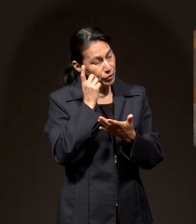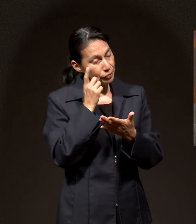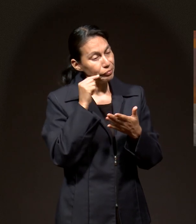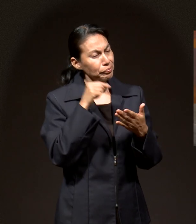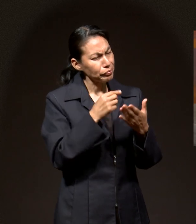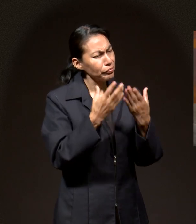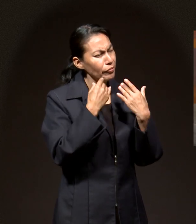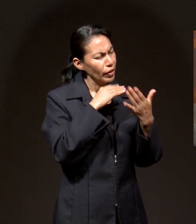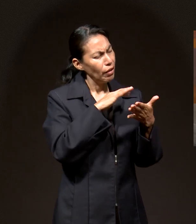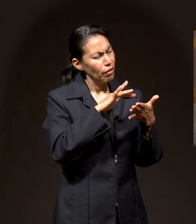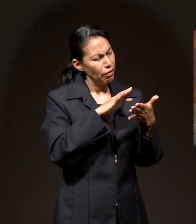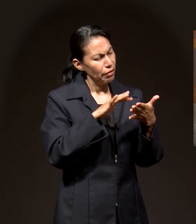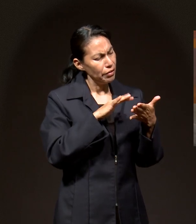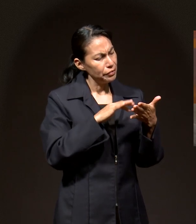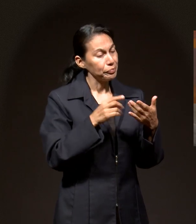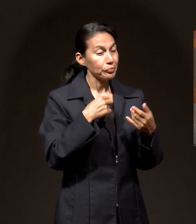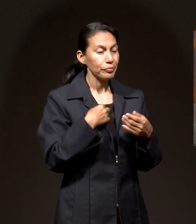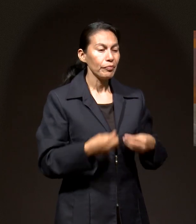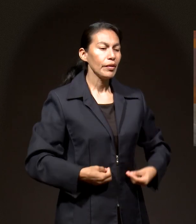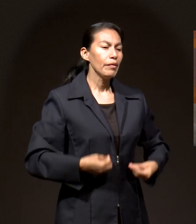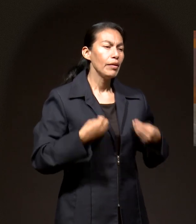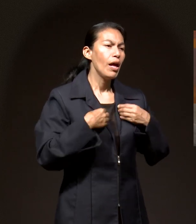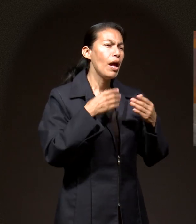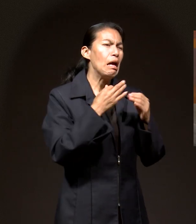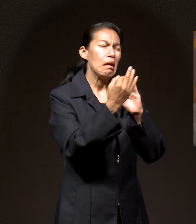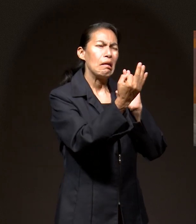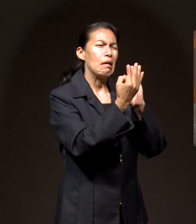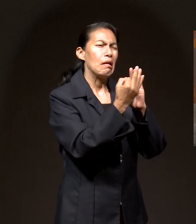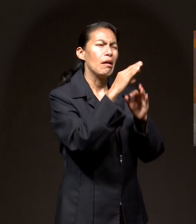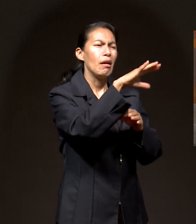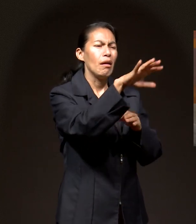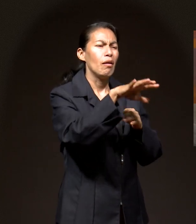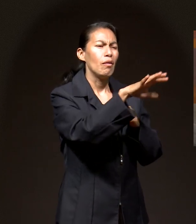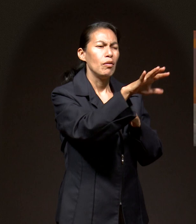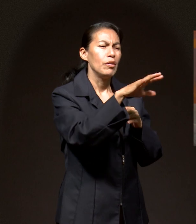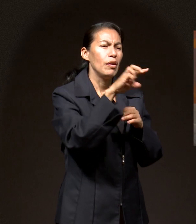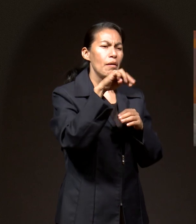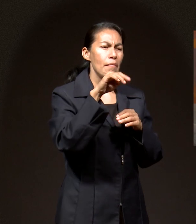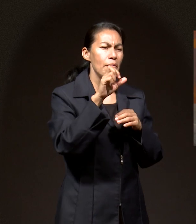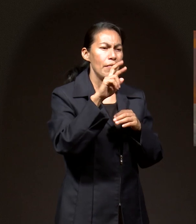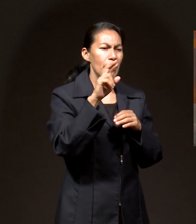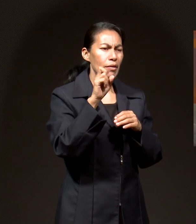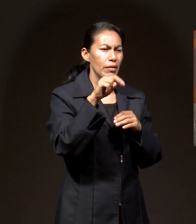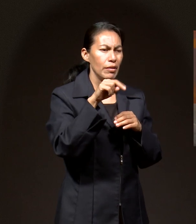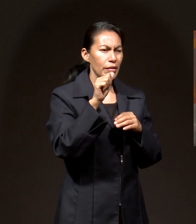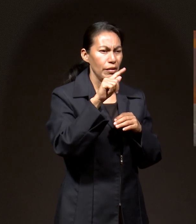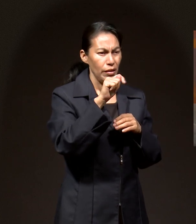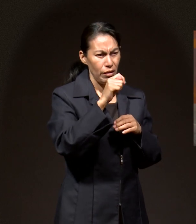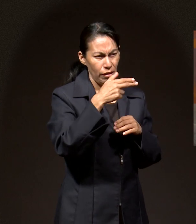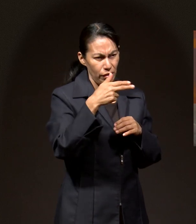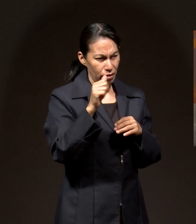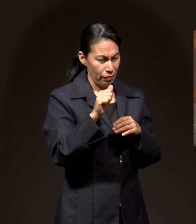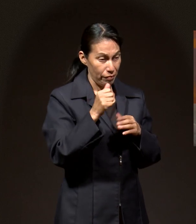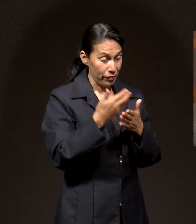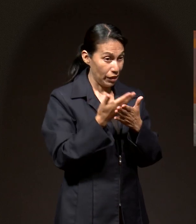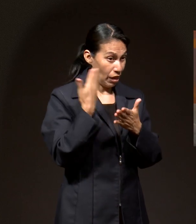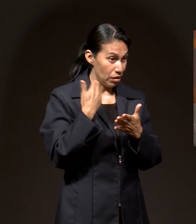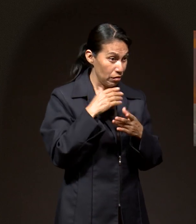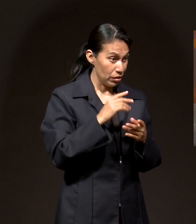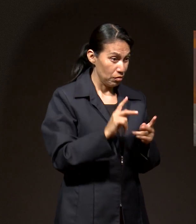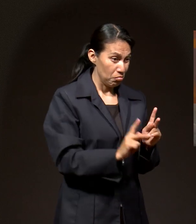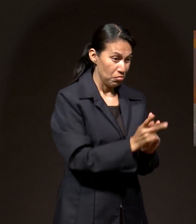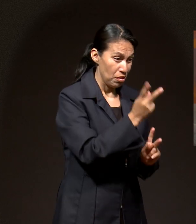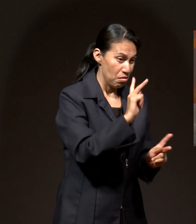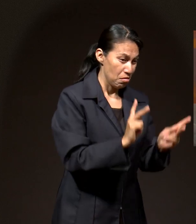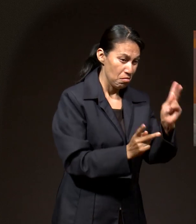de aquí, de la ciudad de Montemorelos. Antes había muchísimo más plantíos de naranjos. Ahorita ya hay muchas casas,